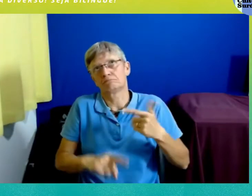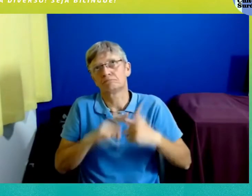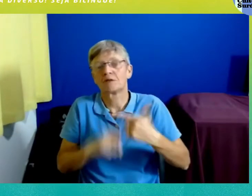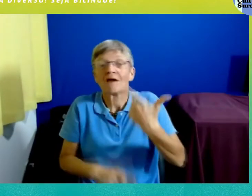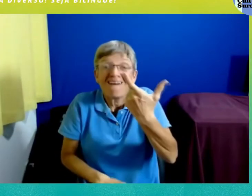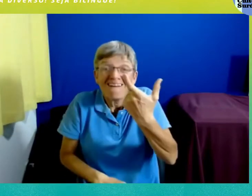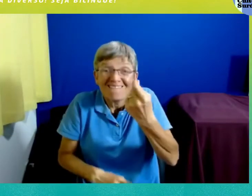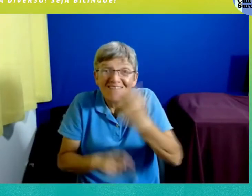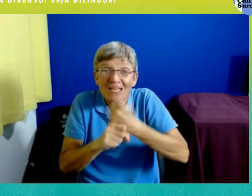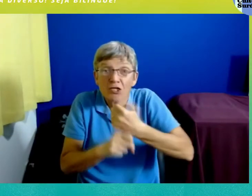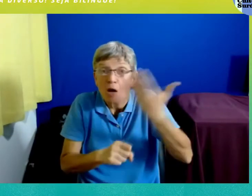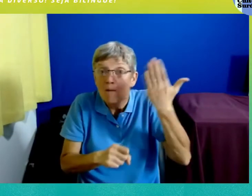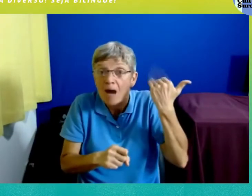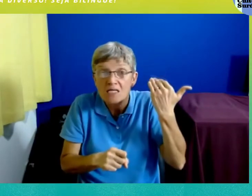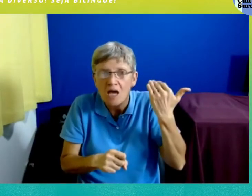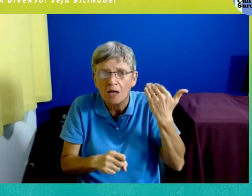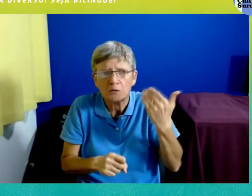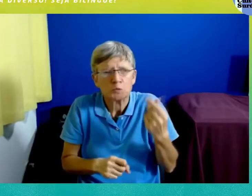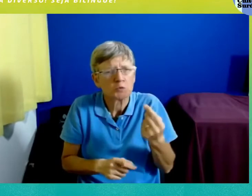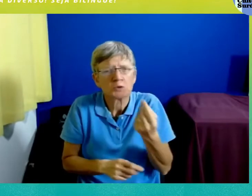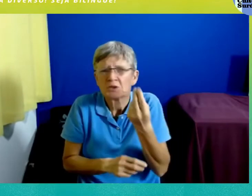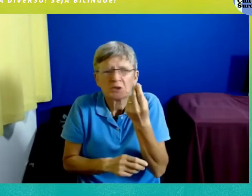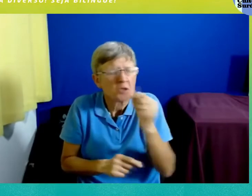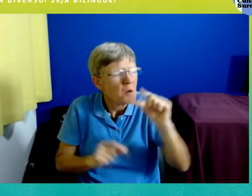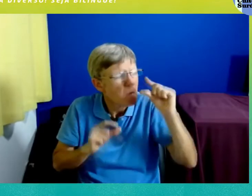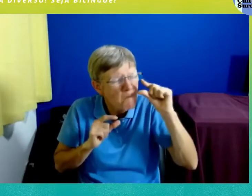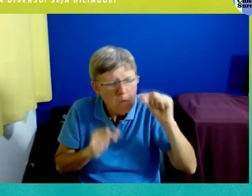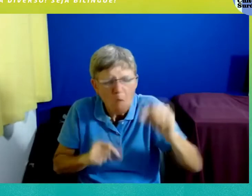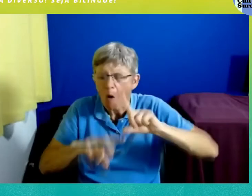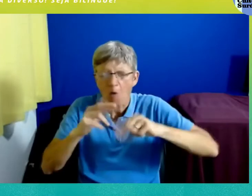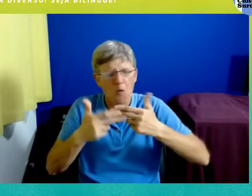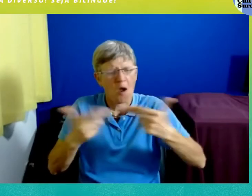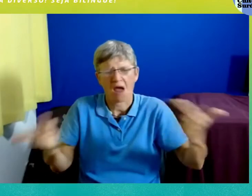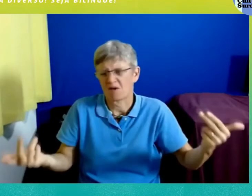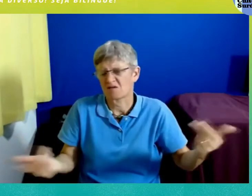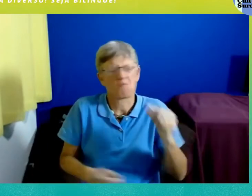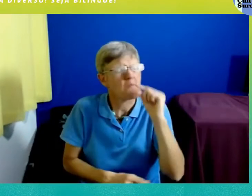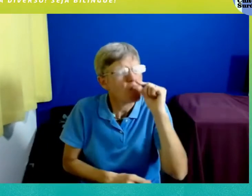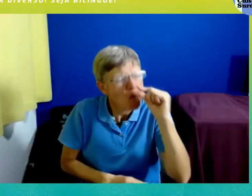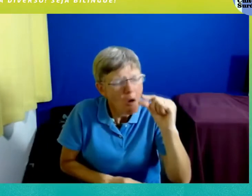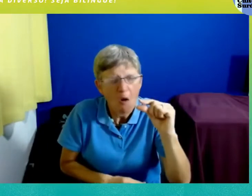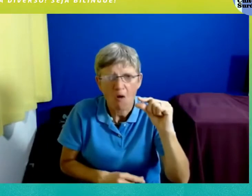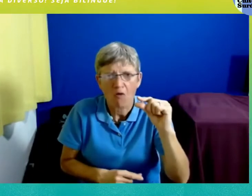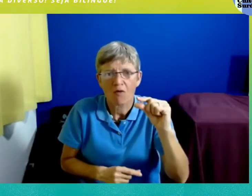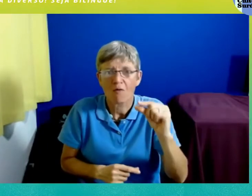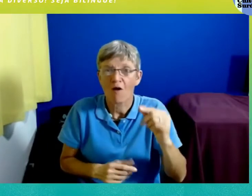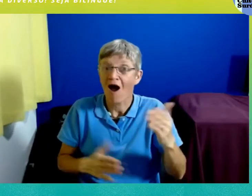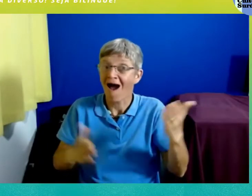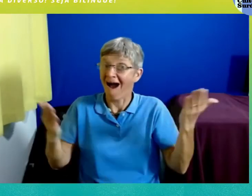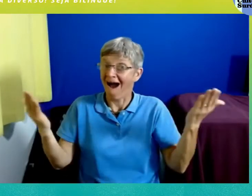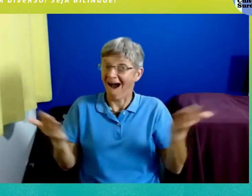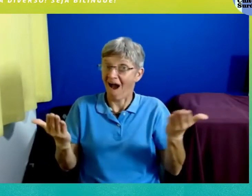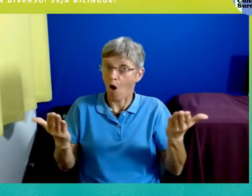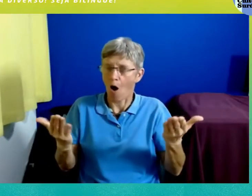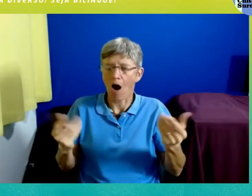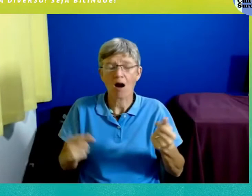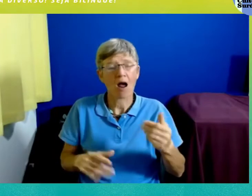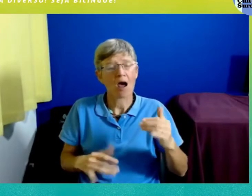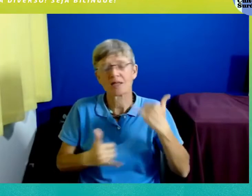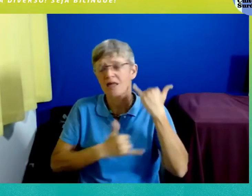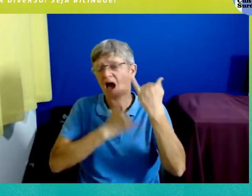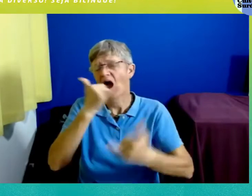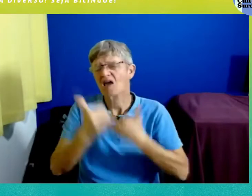essa apresentação? Há 20 anos atrás, tinha pouca produção mesmo